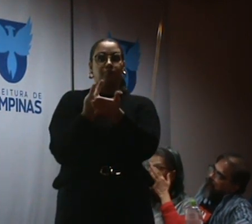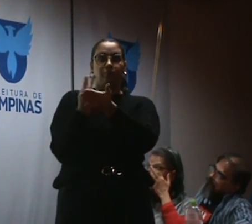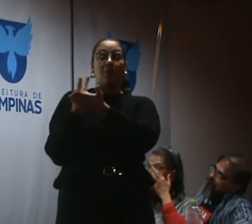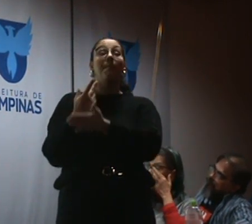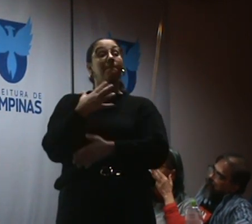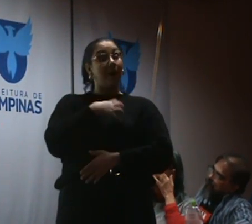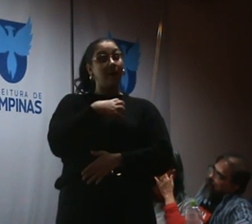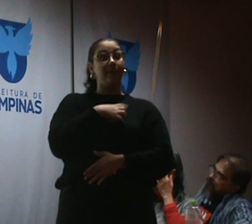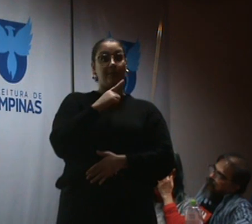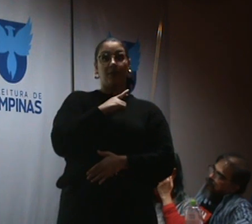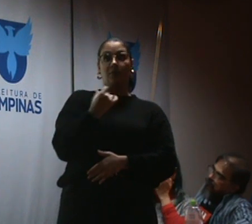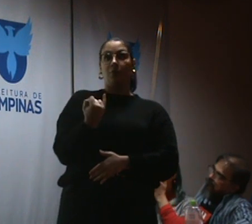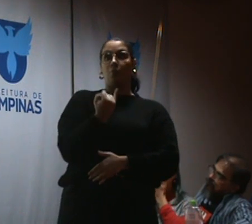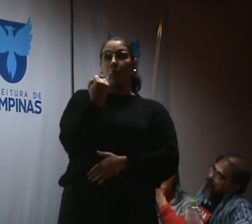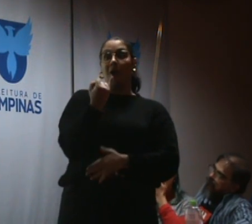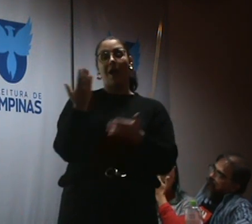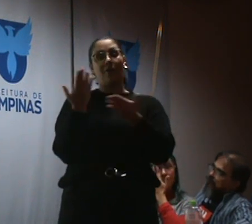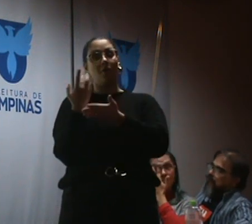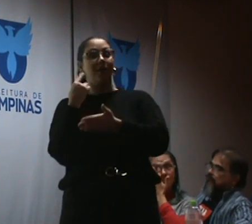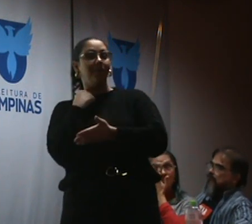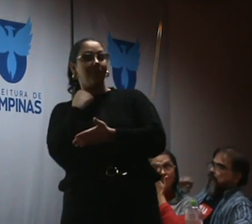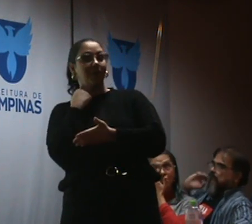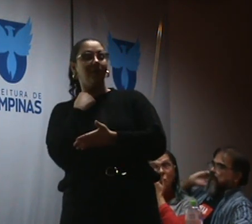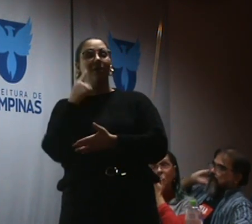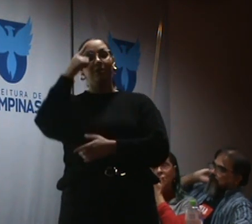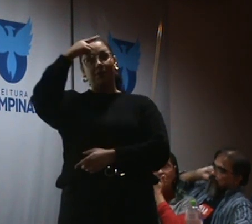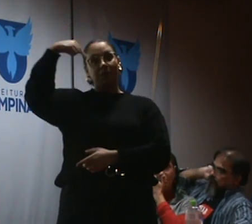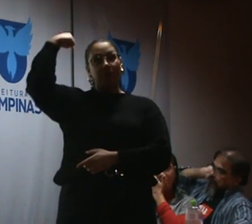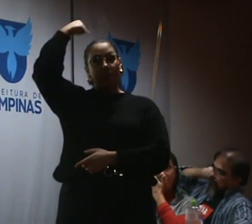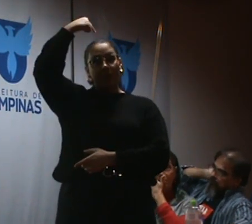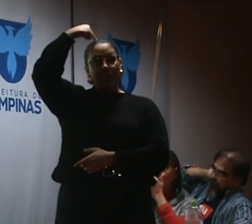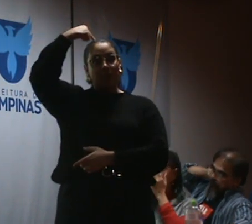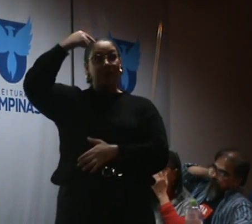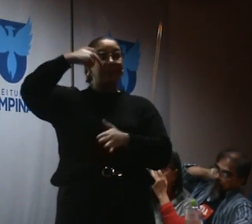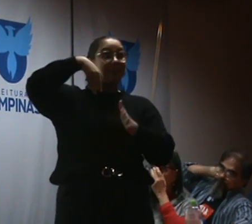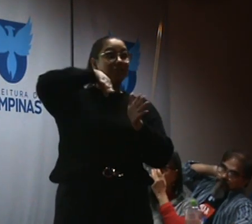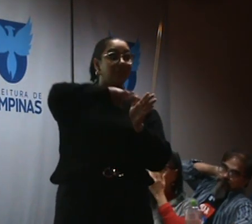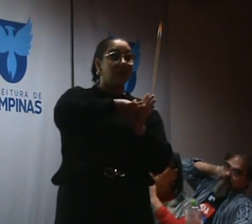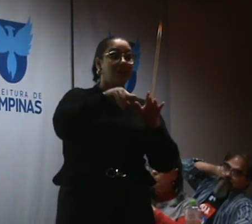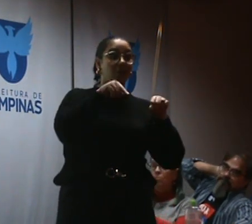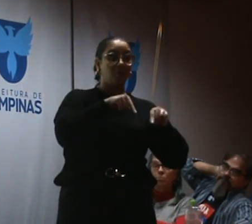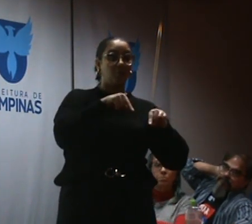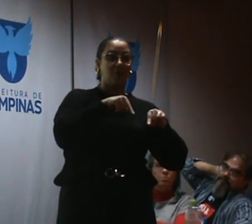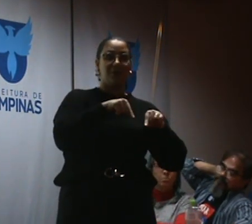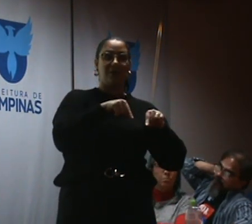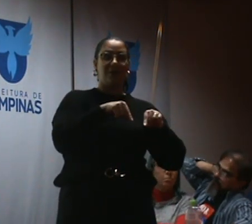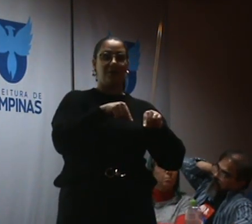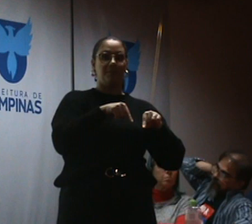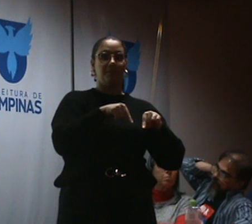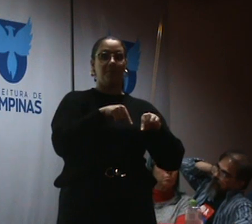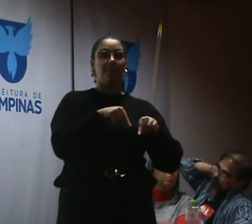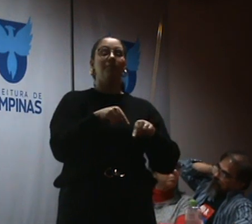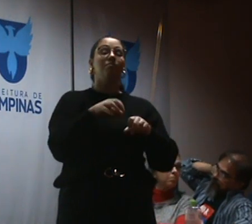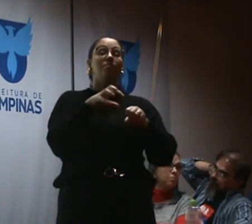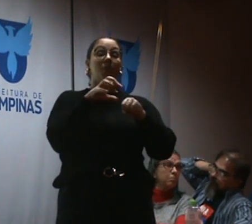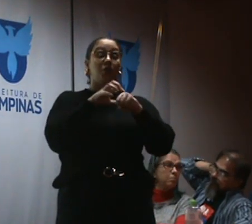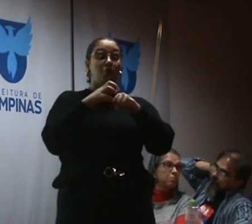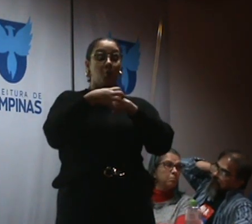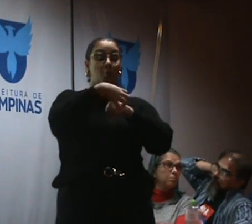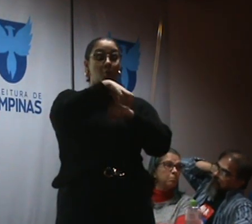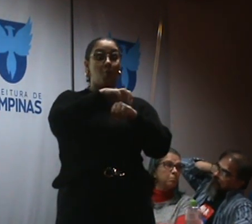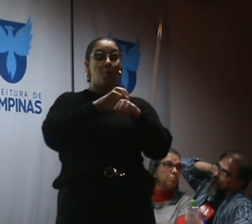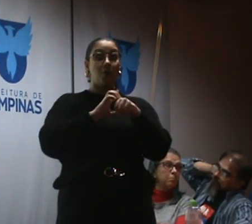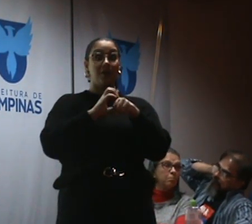foi importante. Agora Minas e Espírito Santo. Está chegando para a gente, né? A chikungunya, ela tem um poder